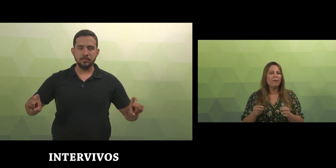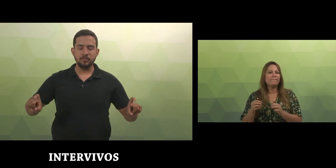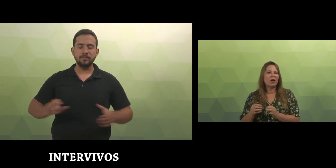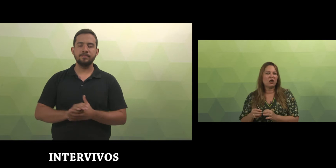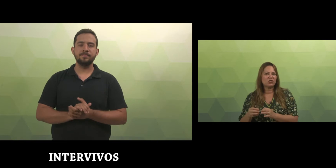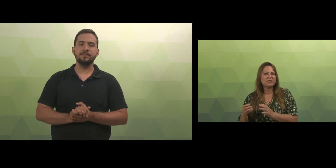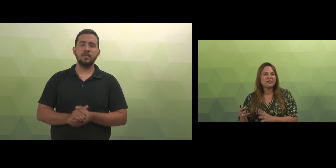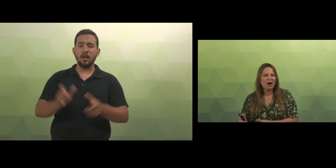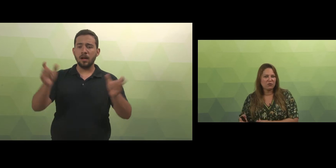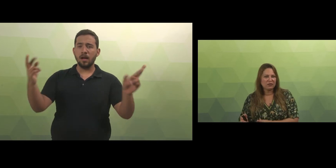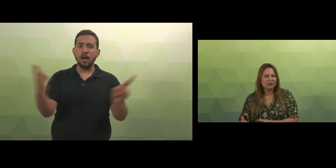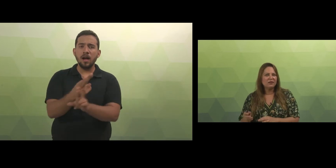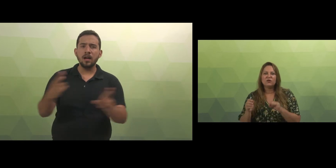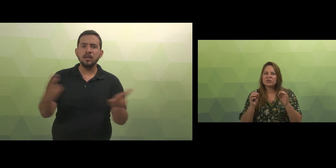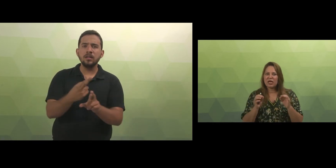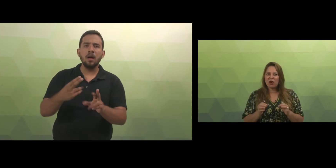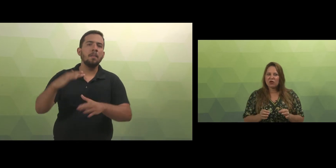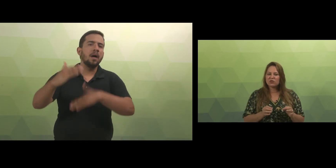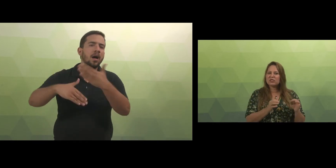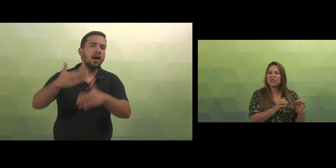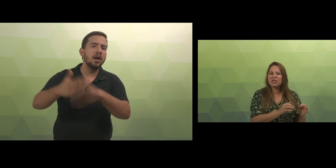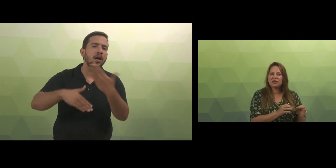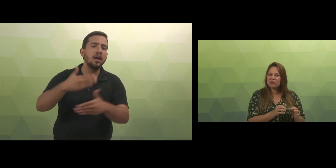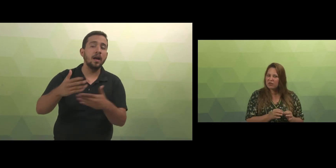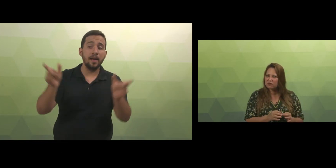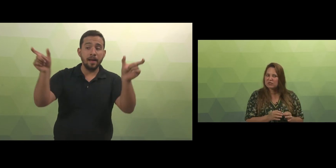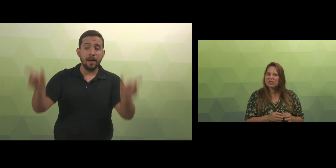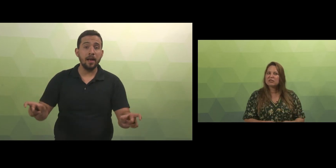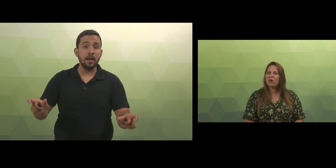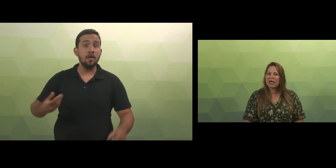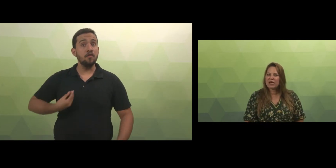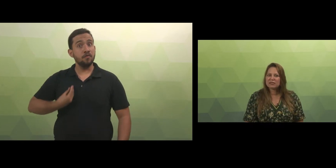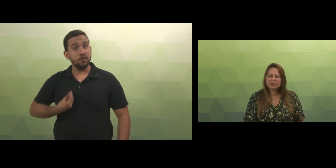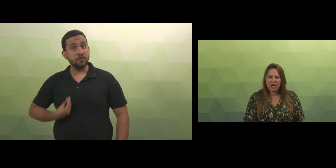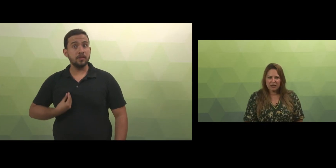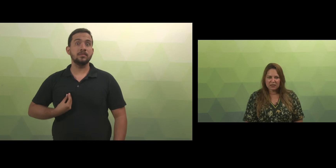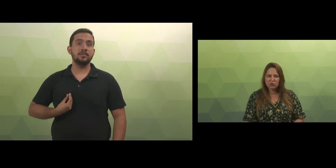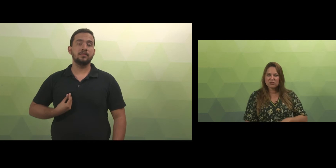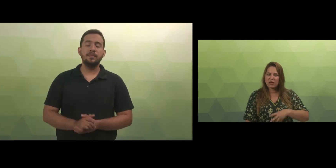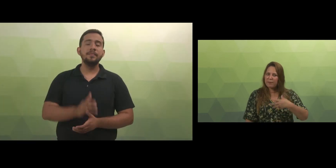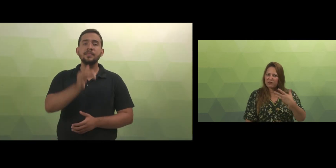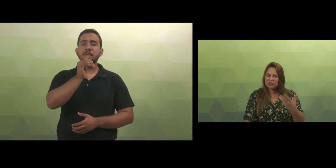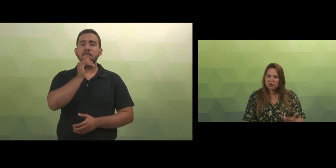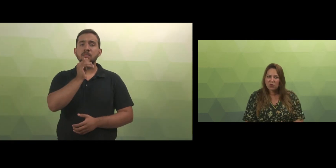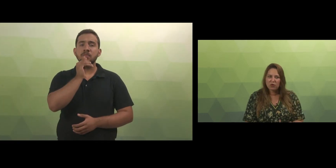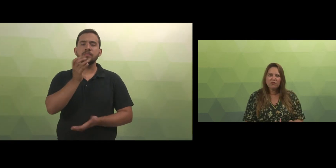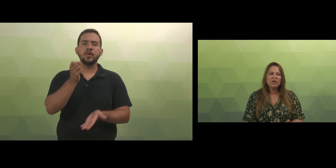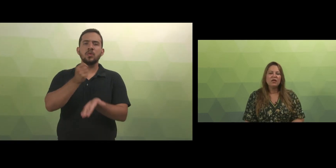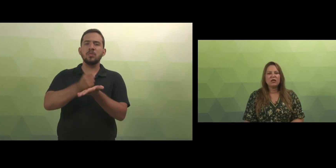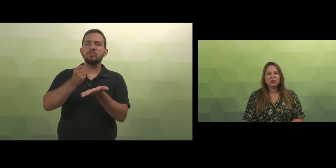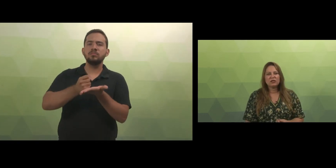ou mortis causa. Os negócios intervivos são aqueles que se realizam e se